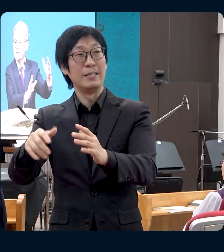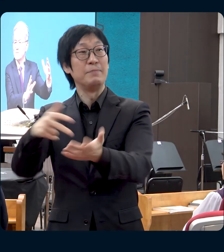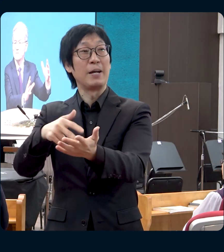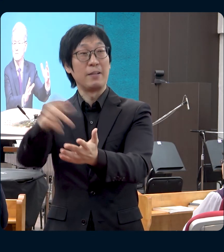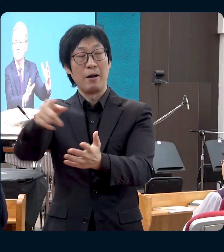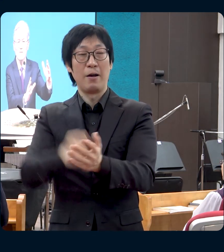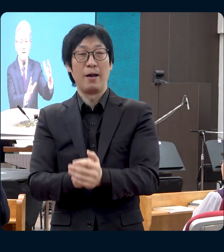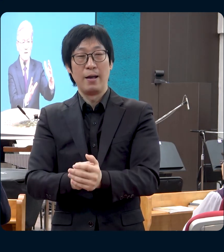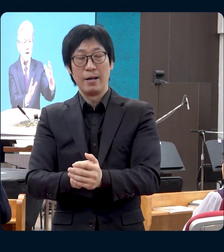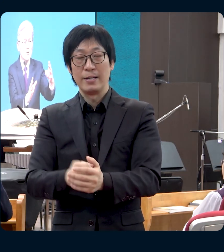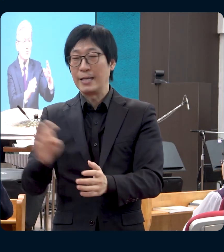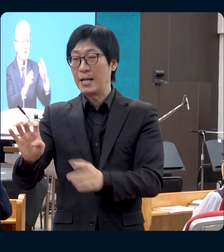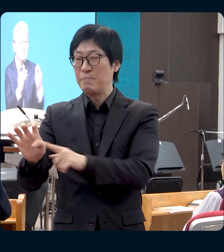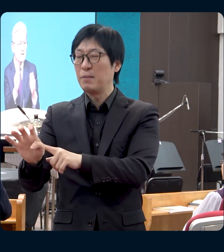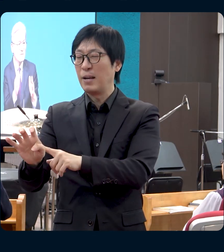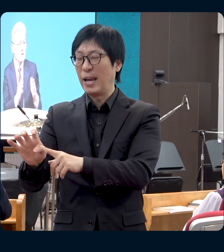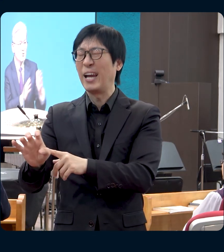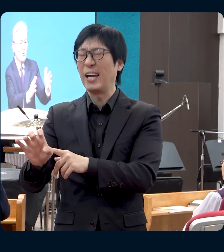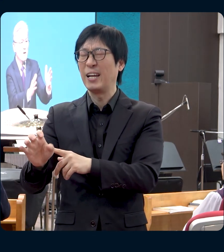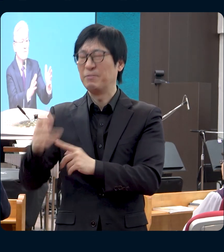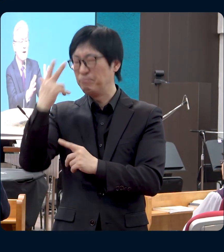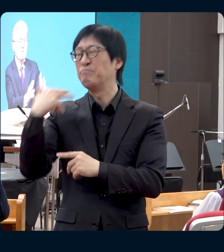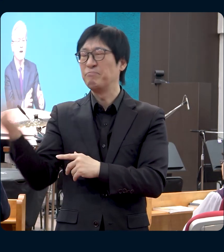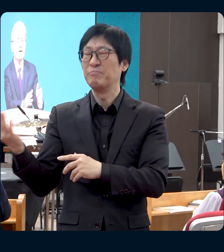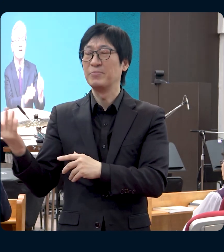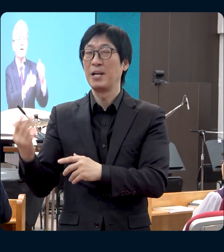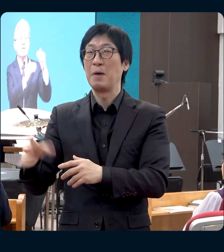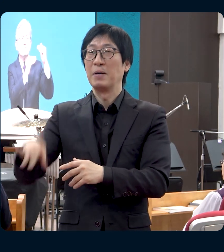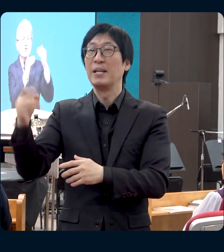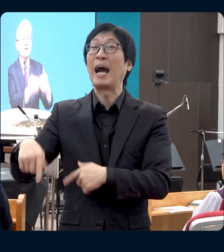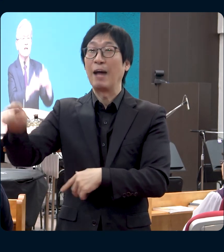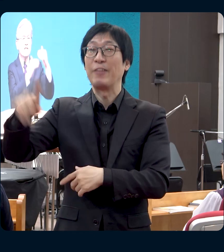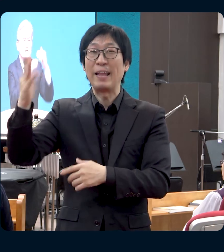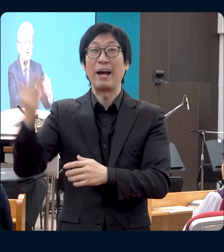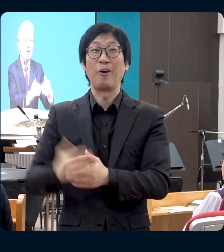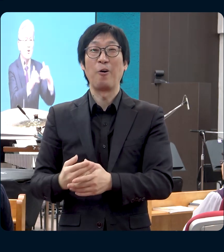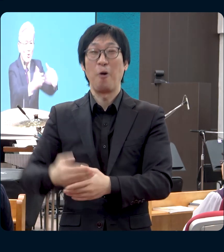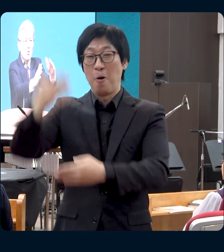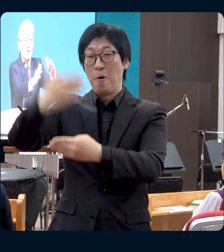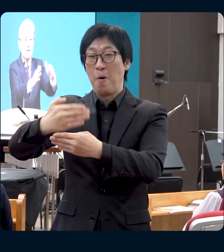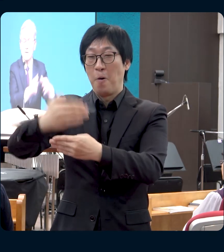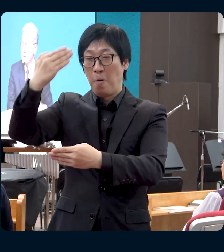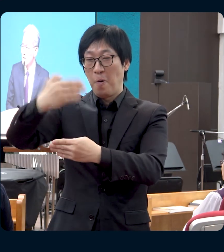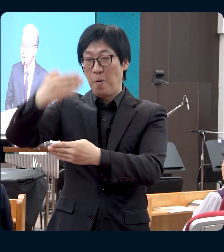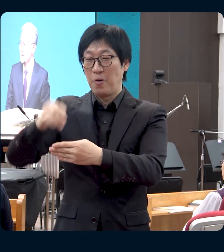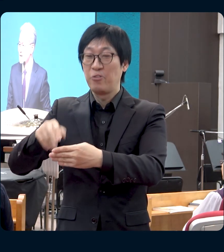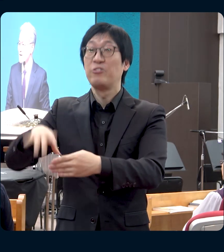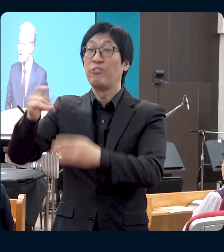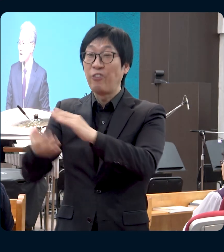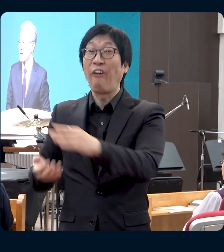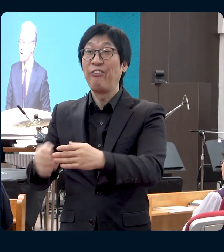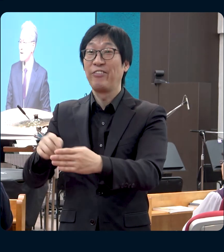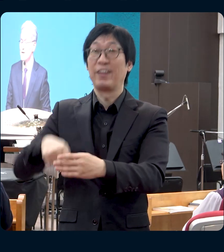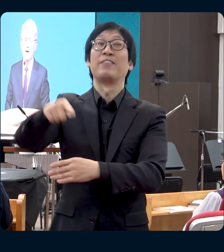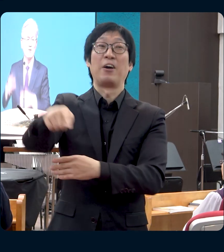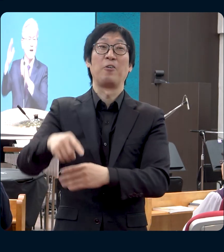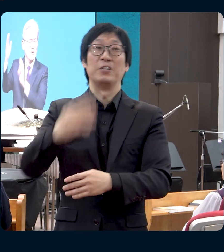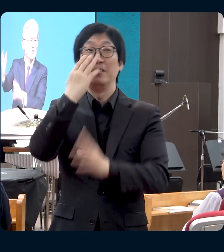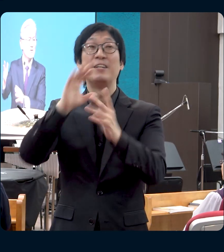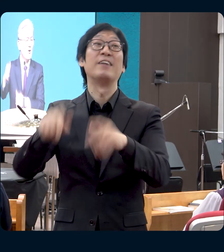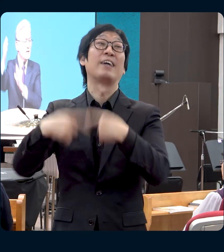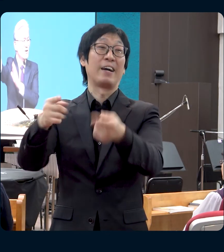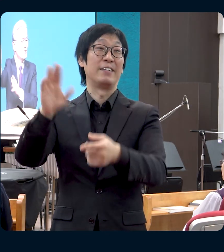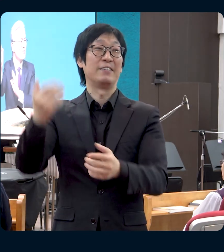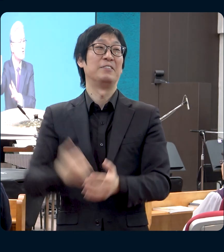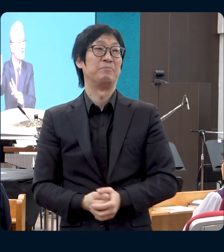열었어요. 그래가지고 이제 우리 팀을 그쪽으로 빼는 바람에 문 닫기 직전에 겨우 통과했어요. 그래가지고